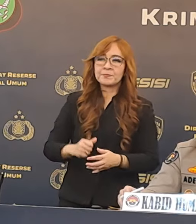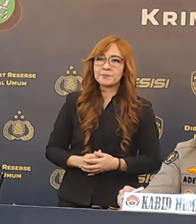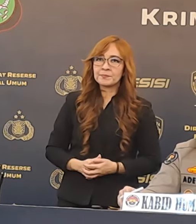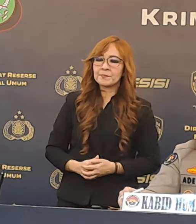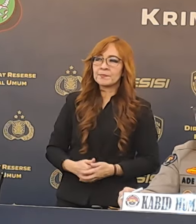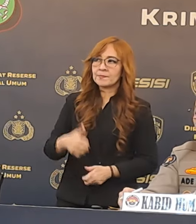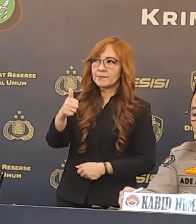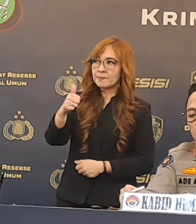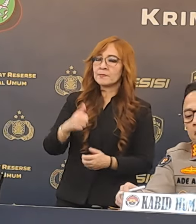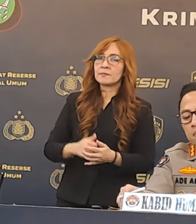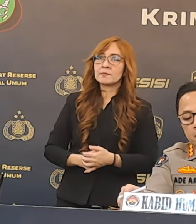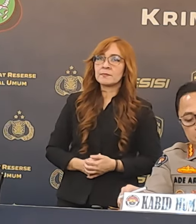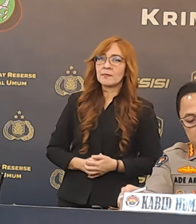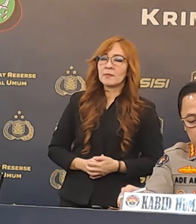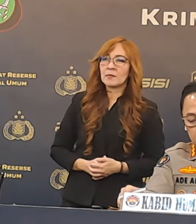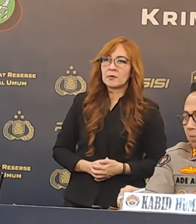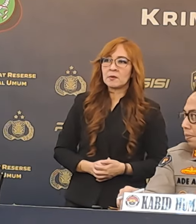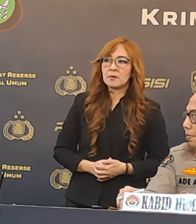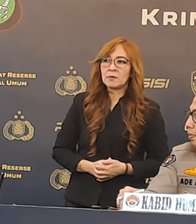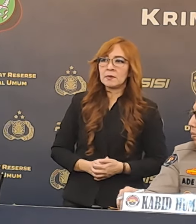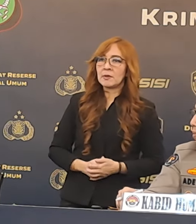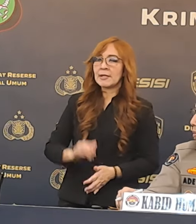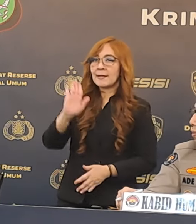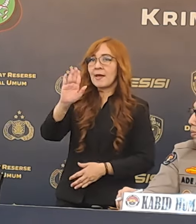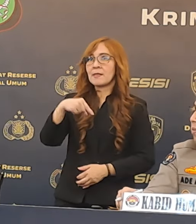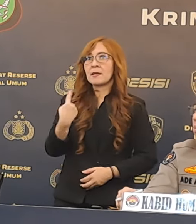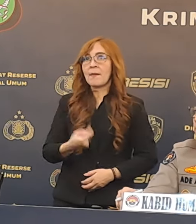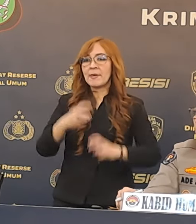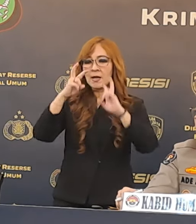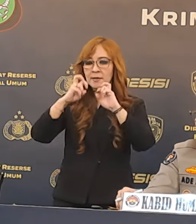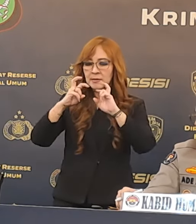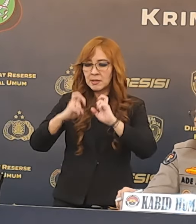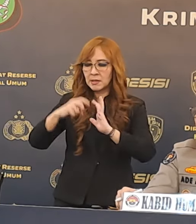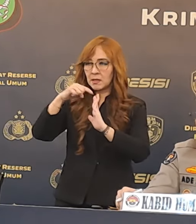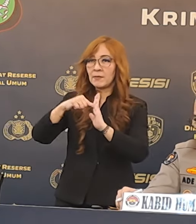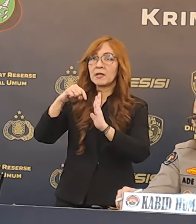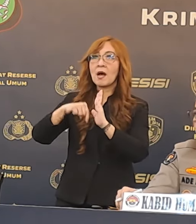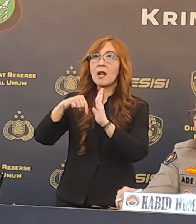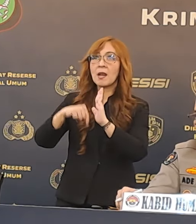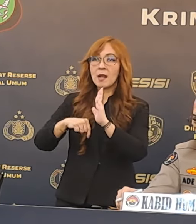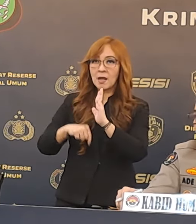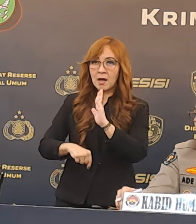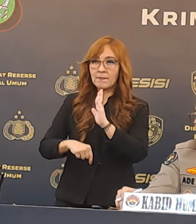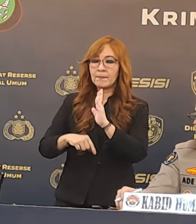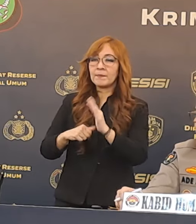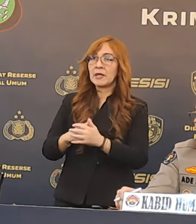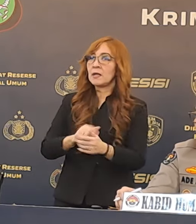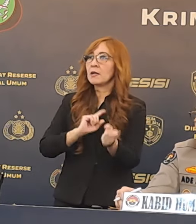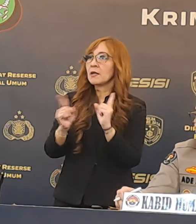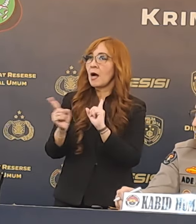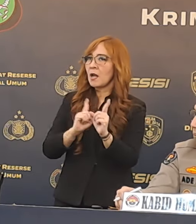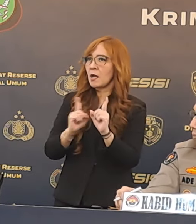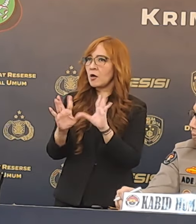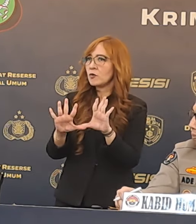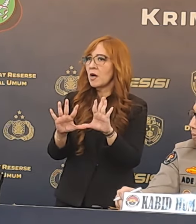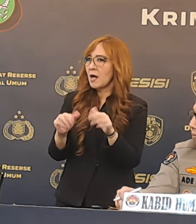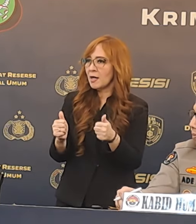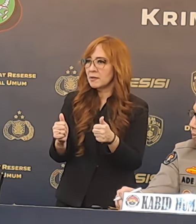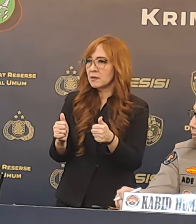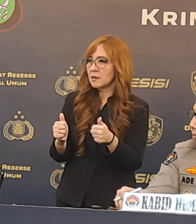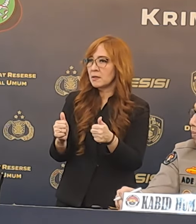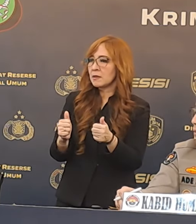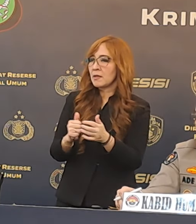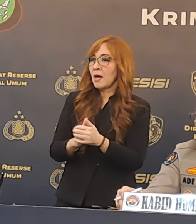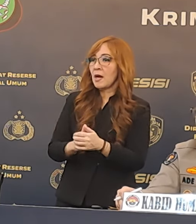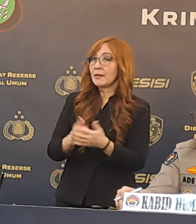Baik, terkait dengan hal tersebut tentunya kami akan lakukan pendalaman lebih lanjut, Mbak. Kalau hasilnya seperti apa